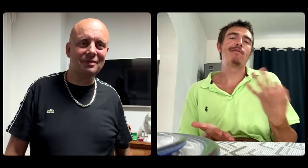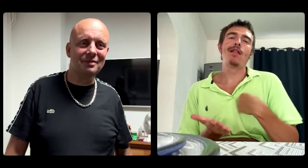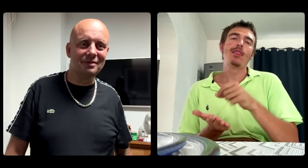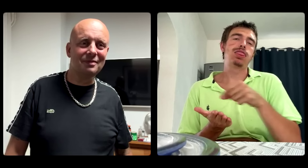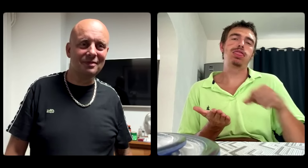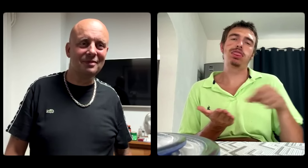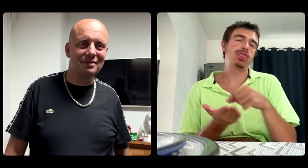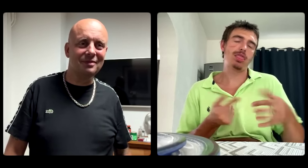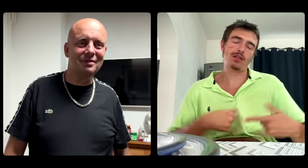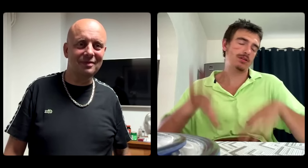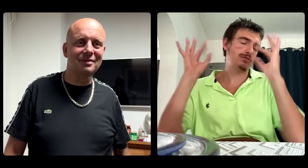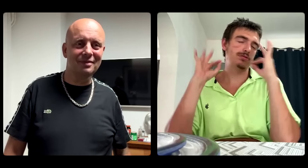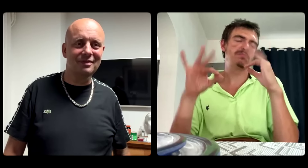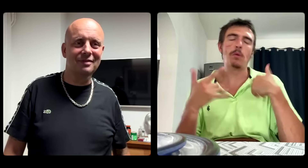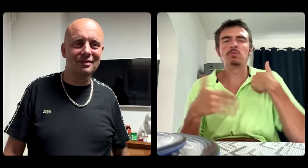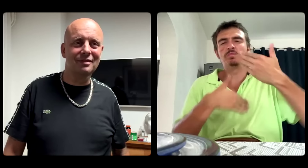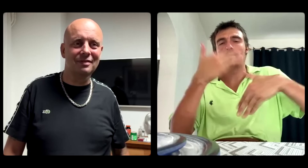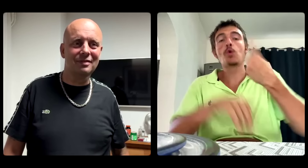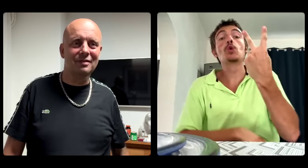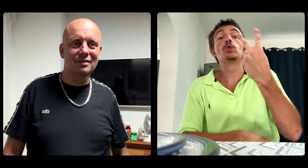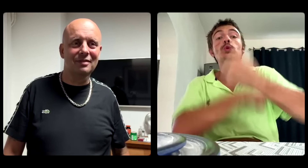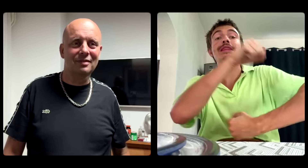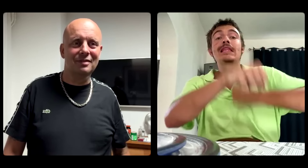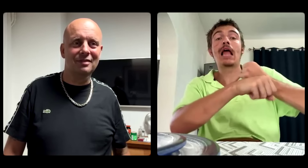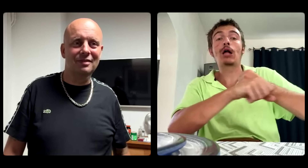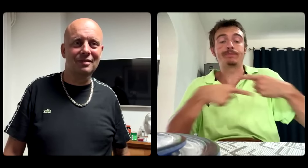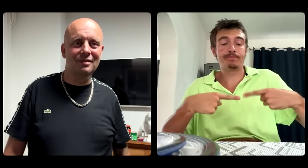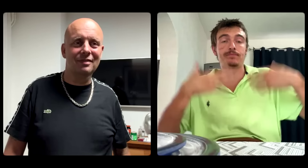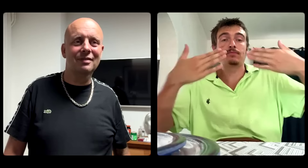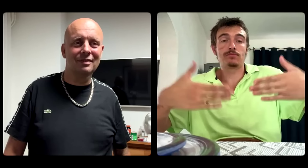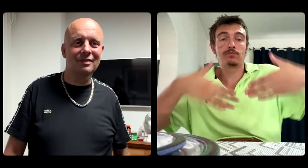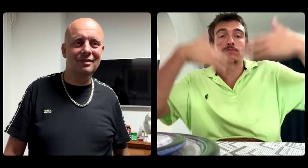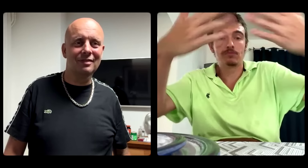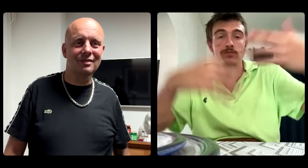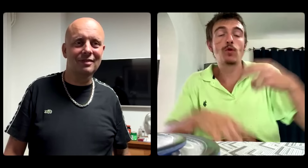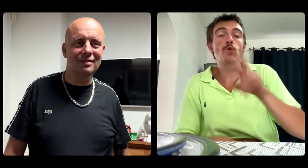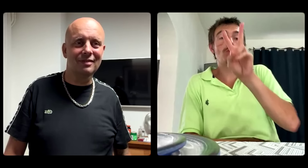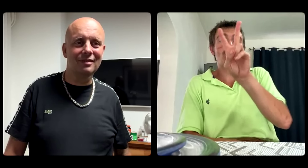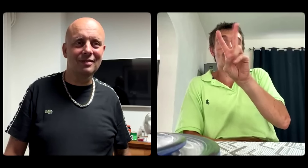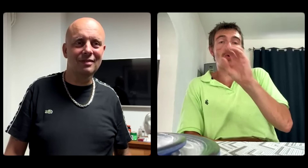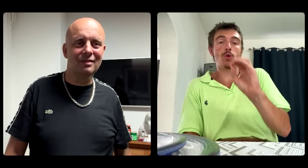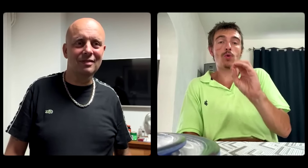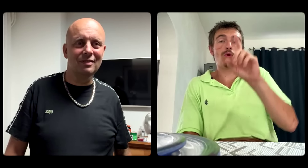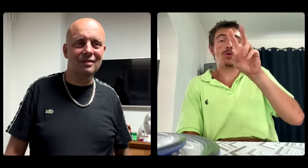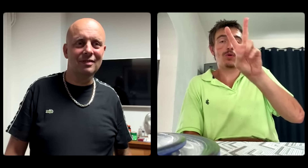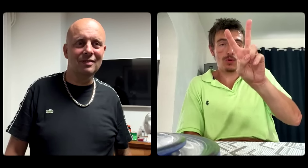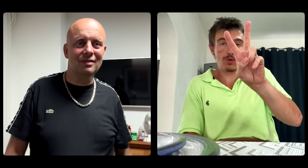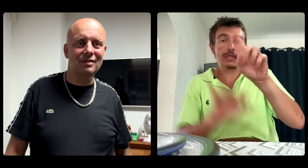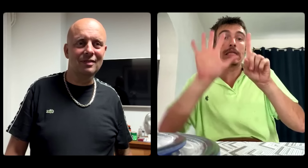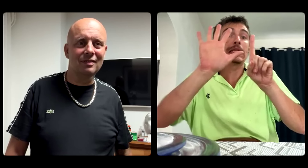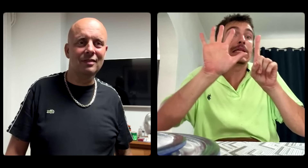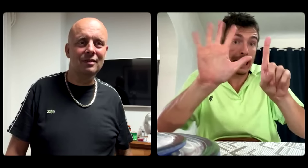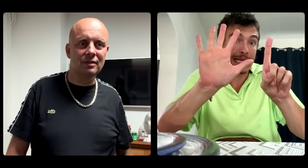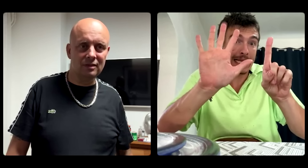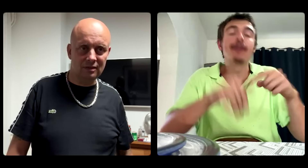Vind jij niet belangrijk? Dan kom je een beetje aan het liegen tegen jezelf. Ik vind het niet belangrijk.